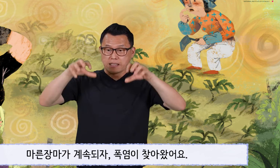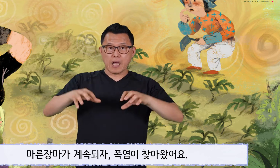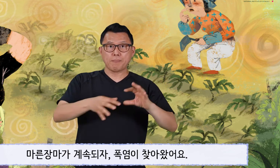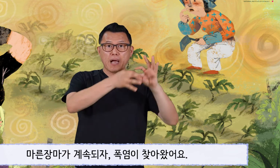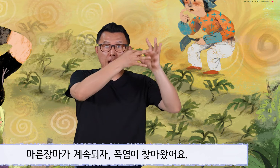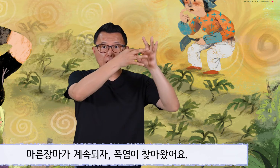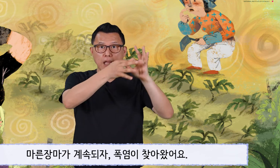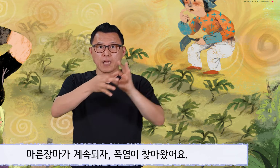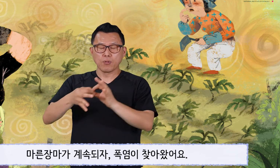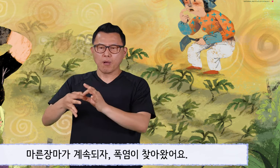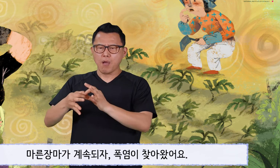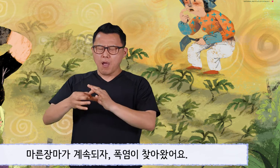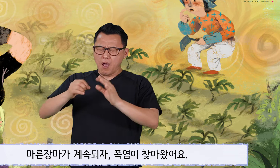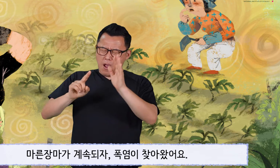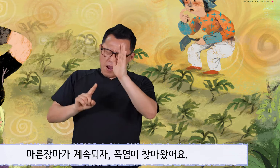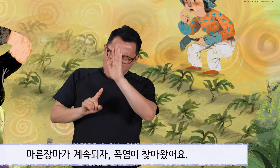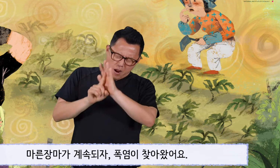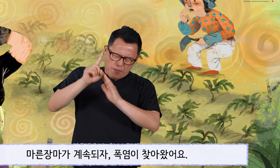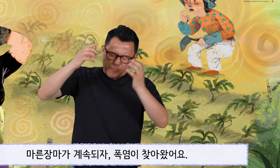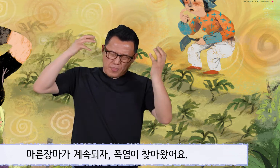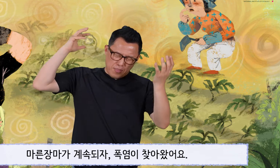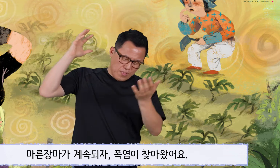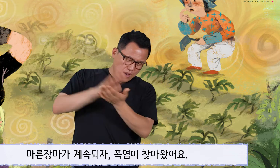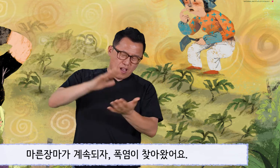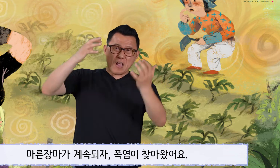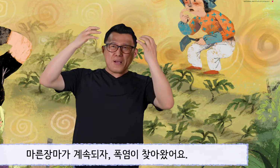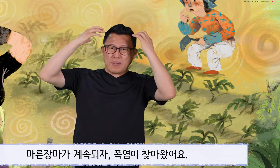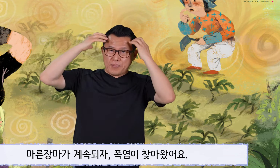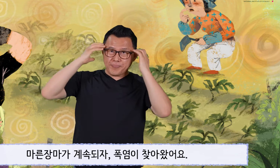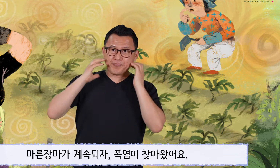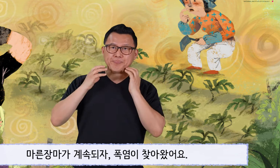마른 장마가 계속되자 폭염이 찾아왔어요.